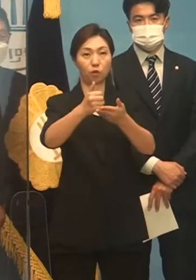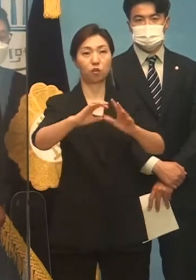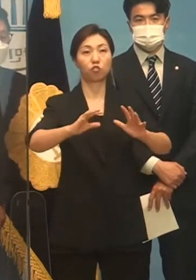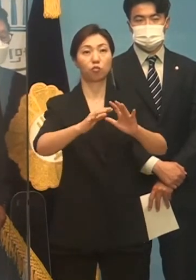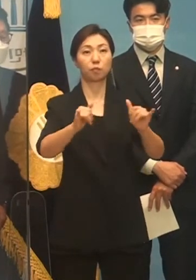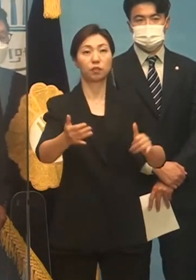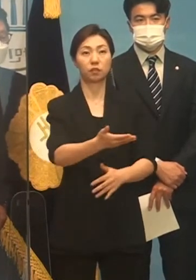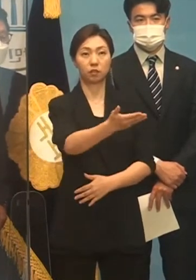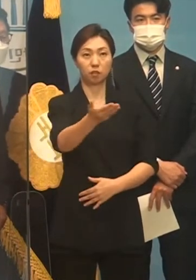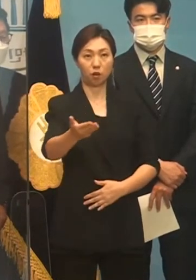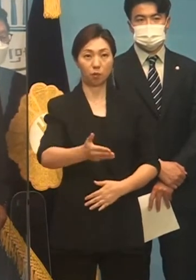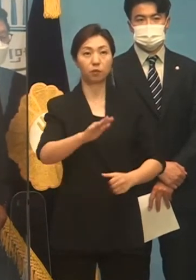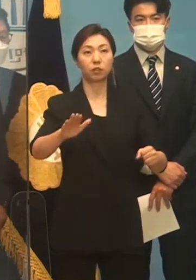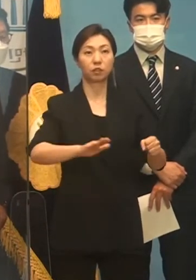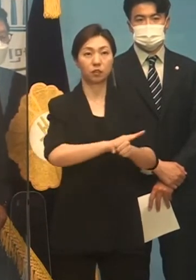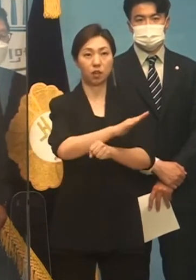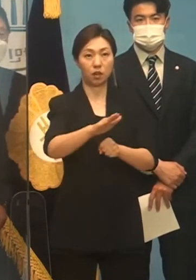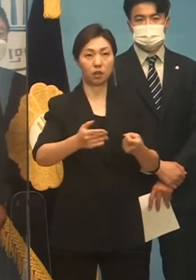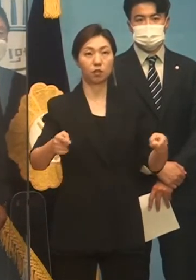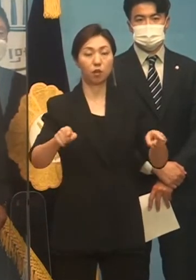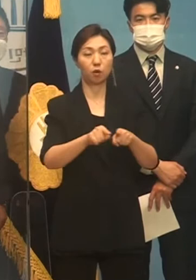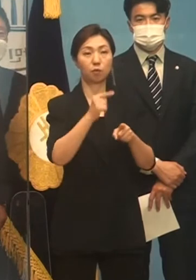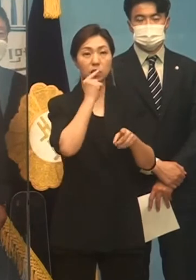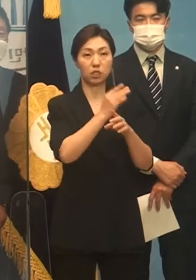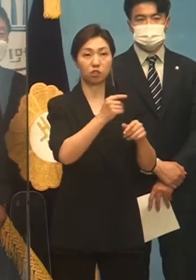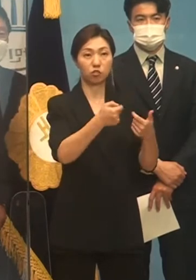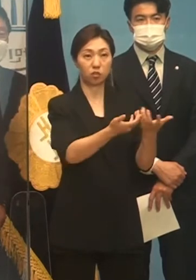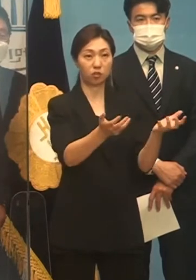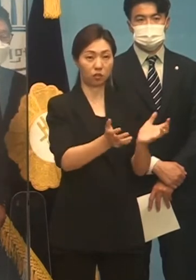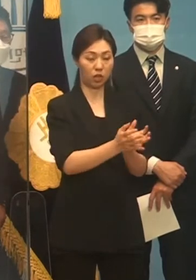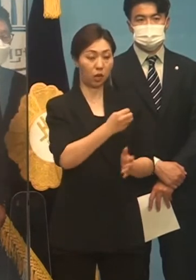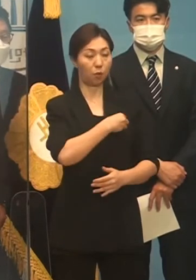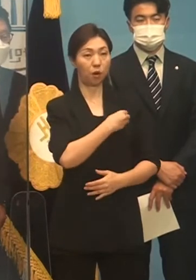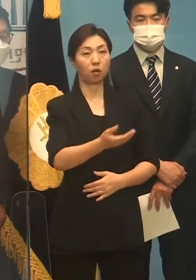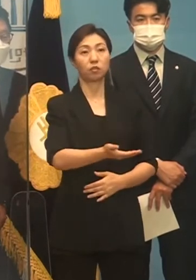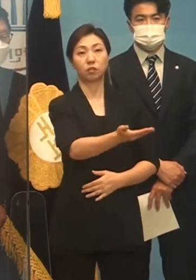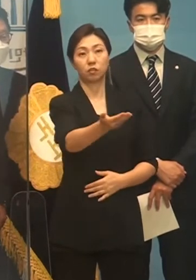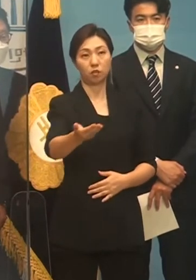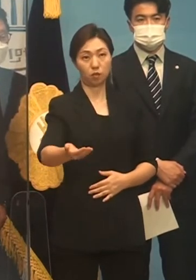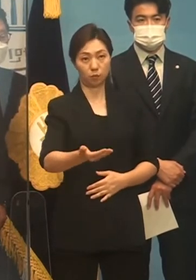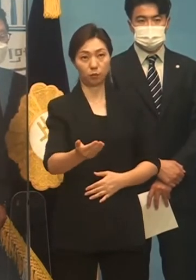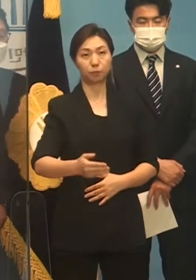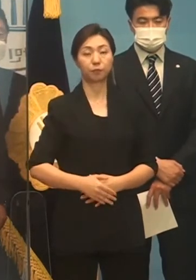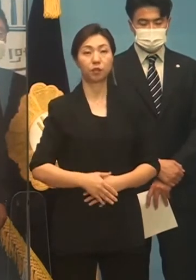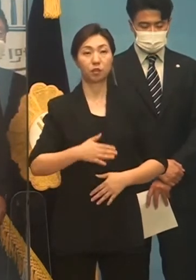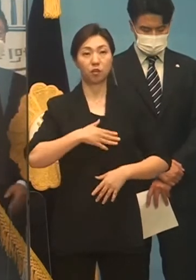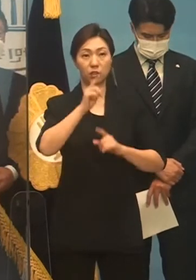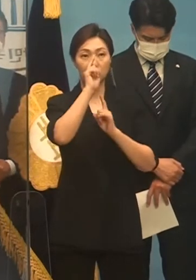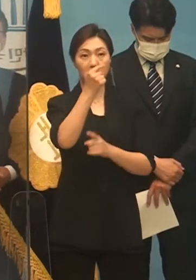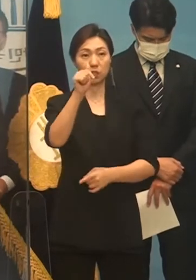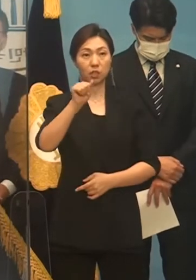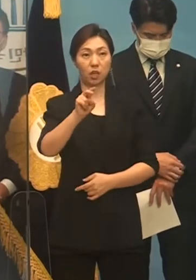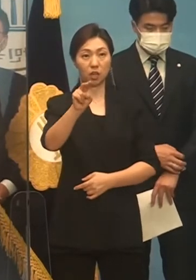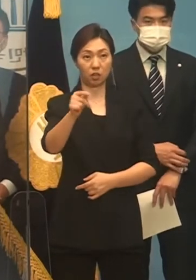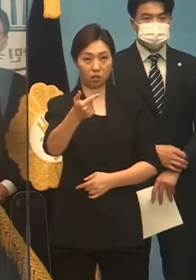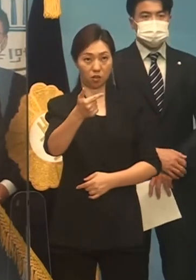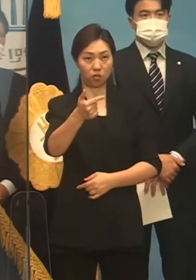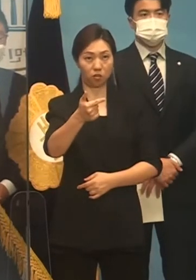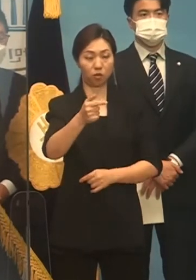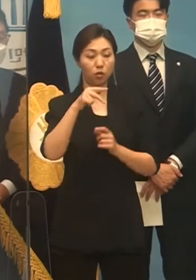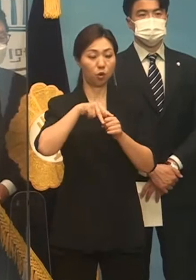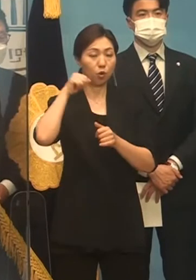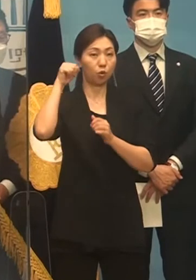국민 여러분, 사랑하는 더불어민주당 당원 동지 여러분, 저희는 이낙연 후보를 지지하는